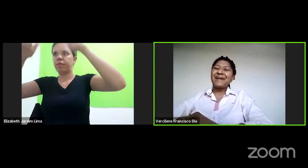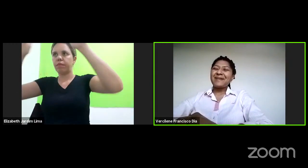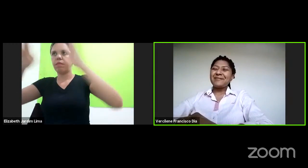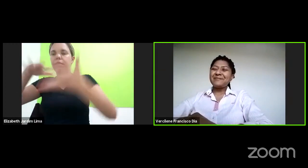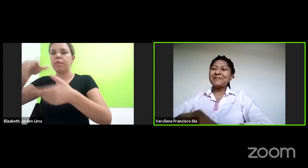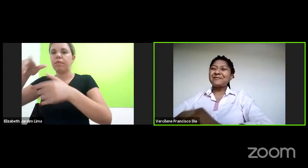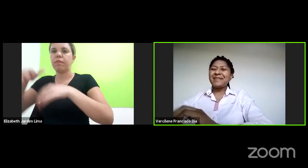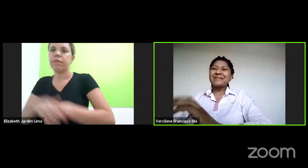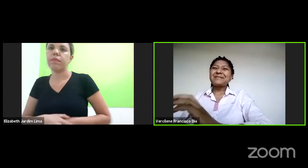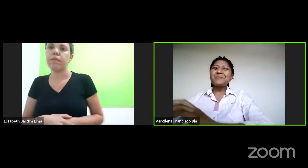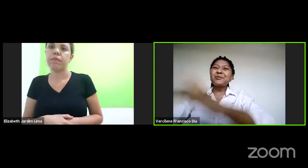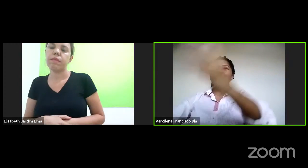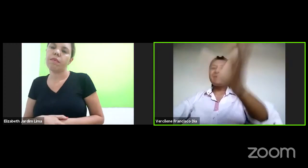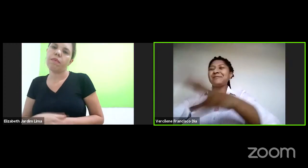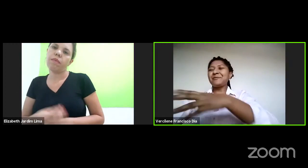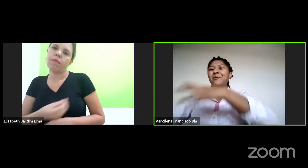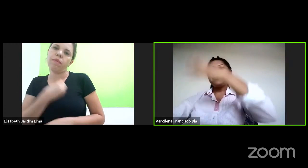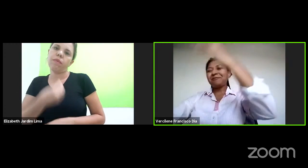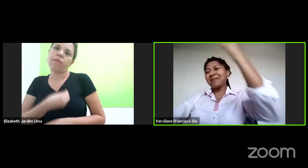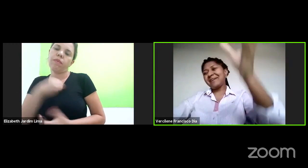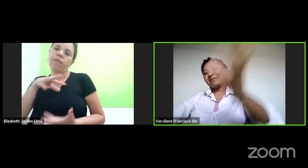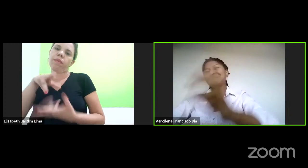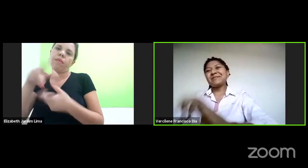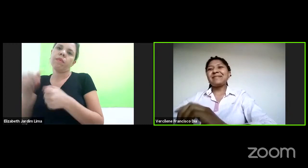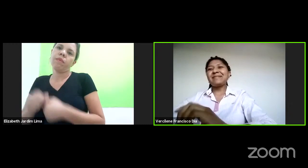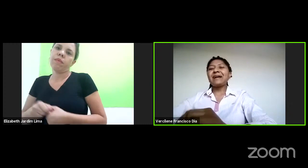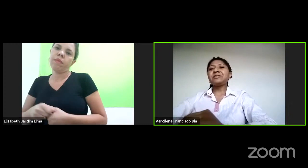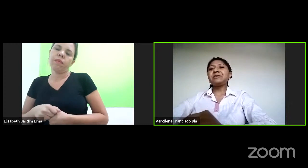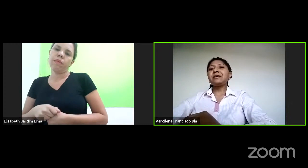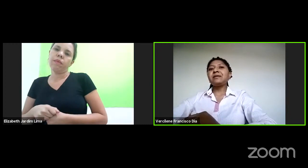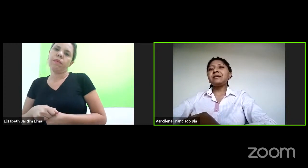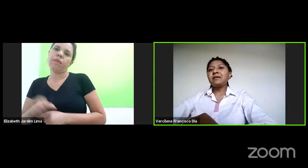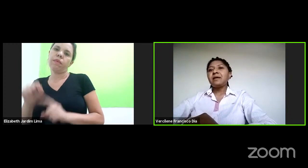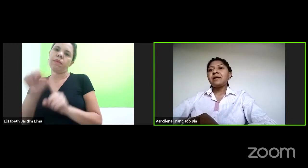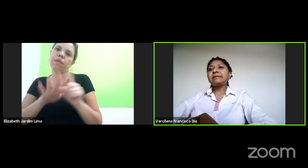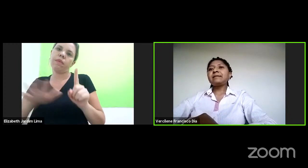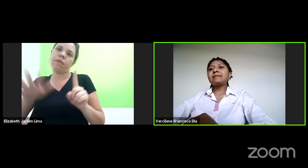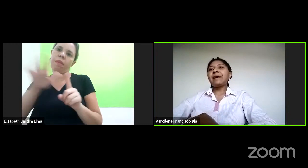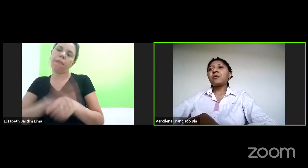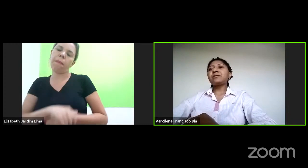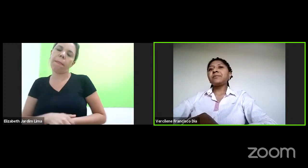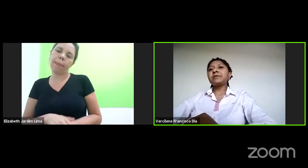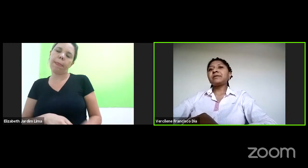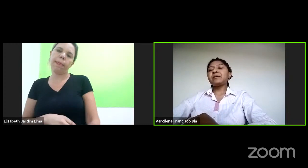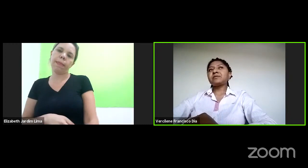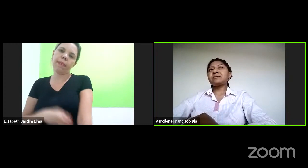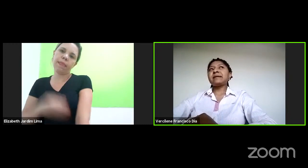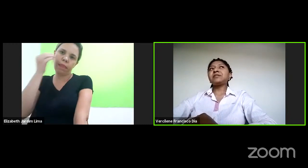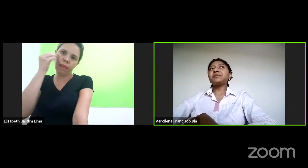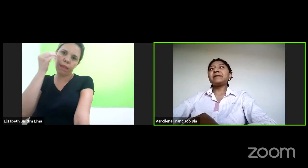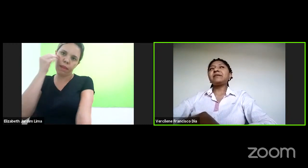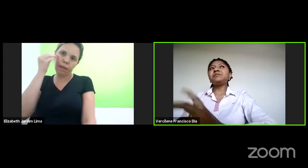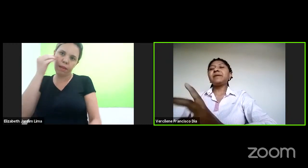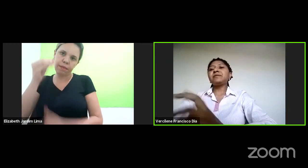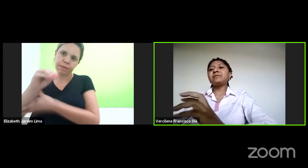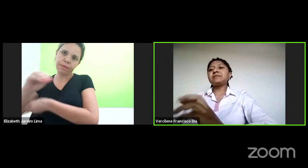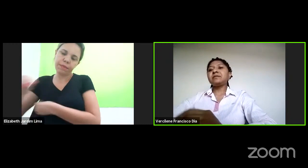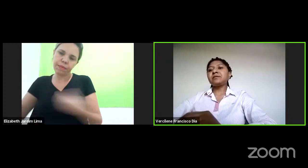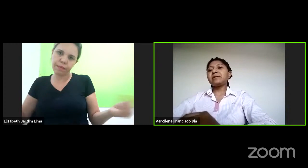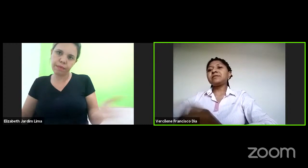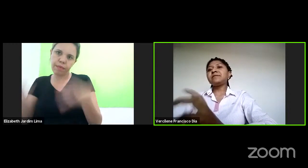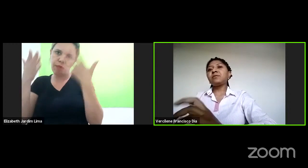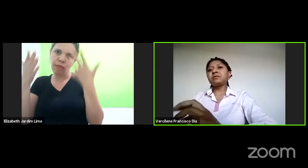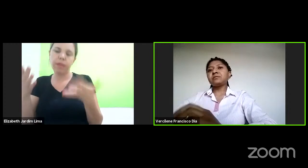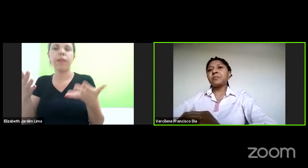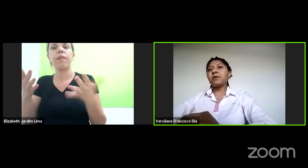Então, viver nesse mundo, né? Ou viver em sociedade e tentar contribuir também com a sociedade para entendimento desse